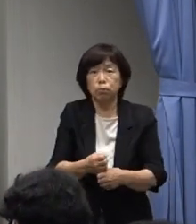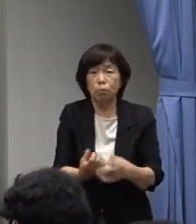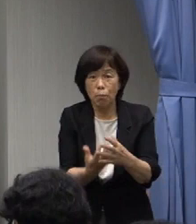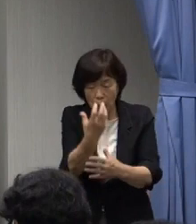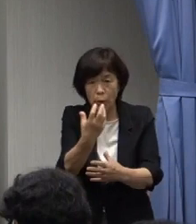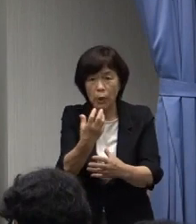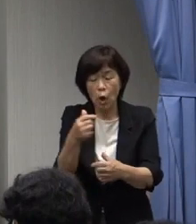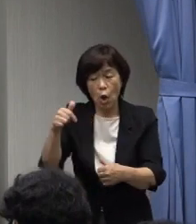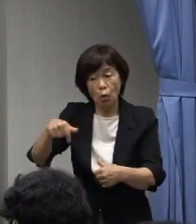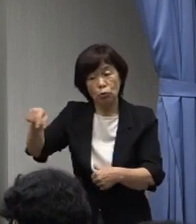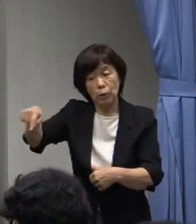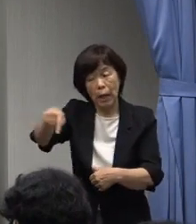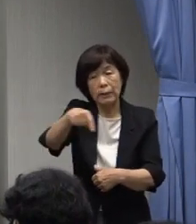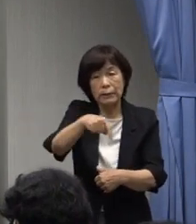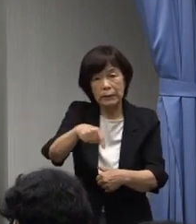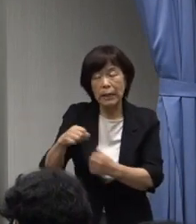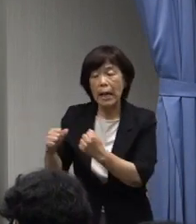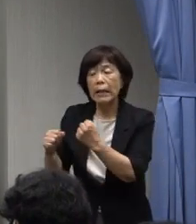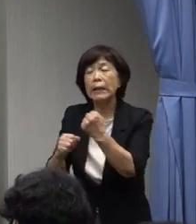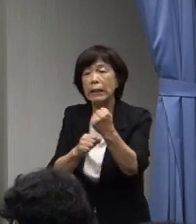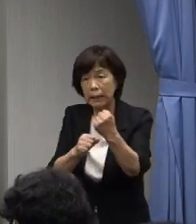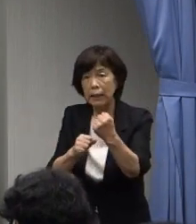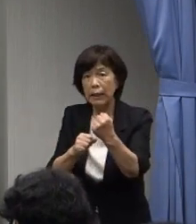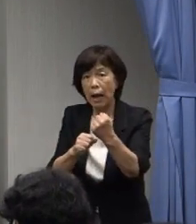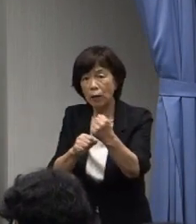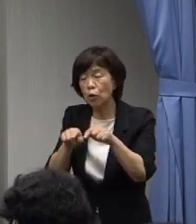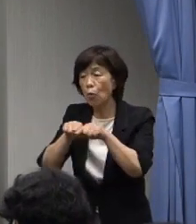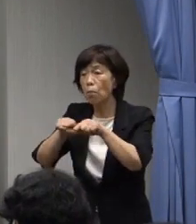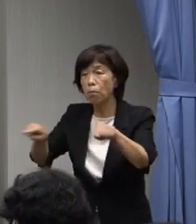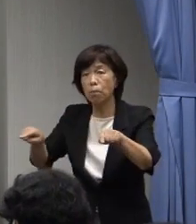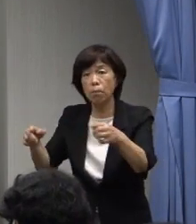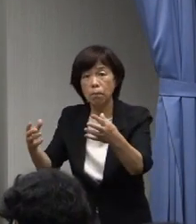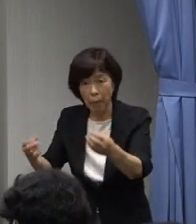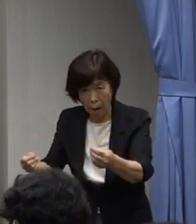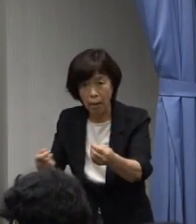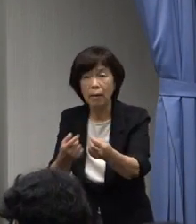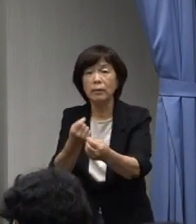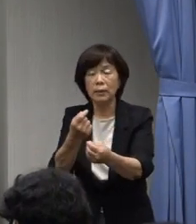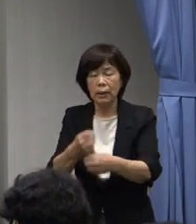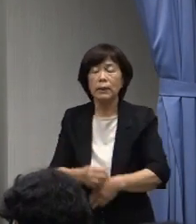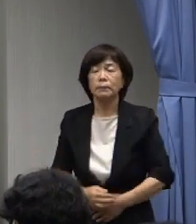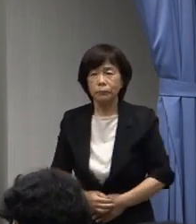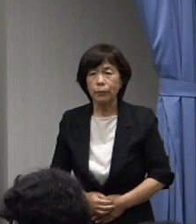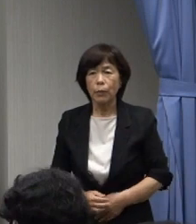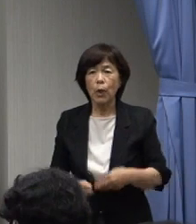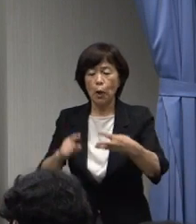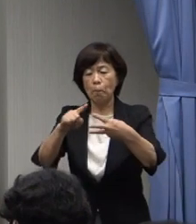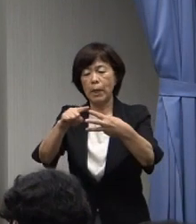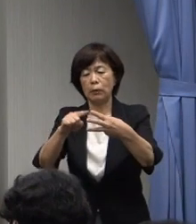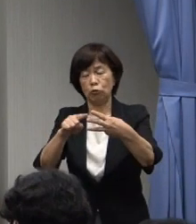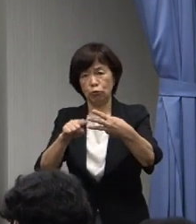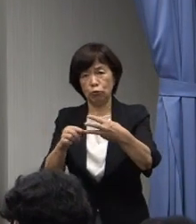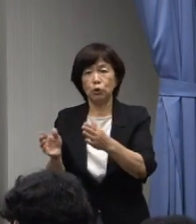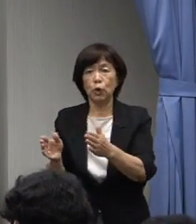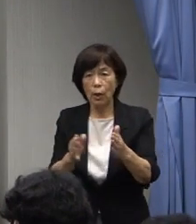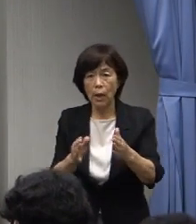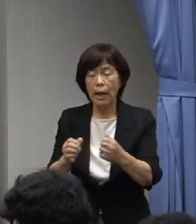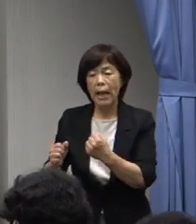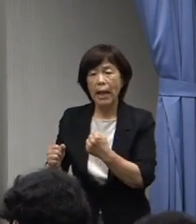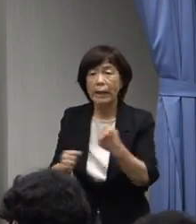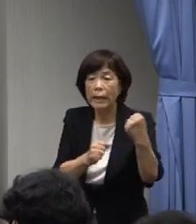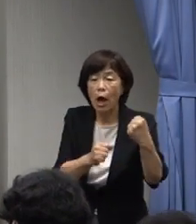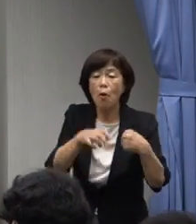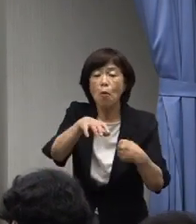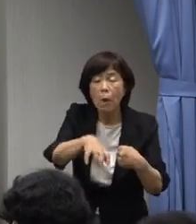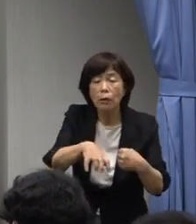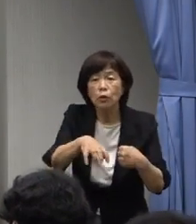複数の場所で避難指示等も出されたところです。まず3つの備えとしまして、避難場所の確認、